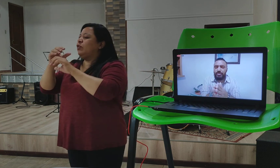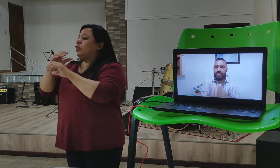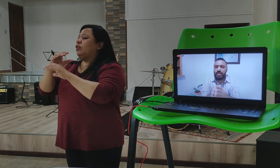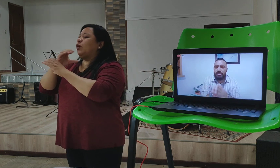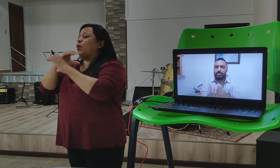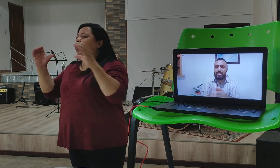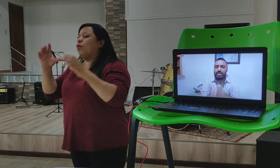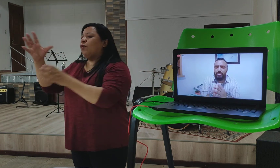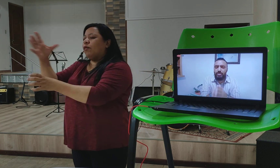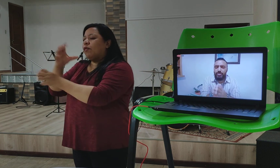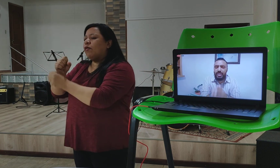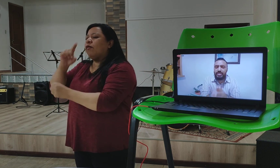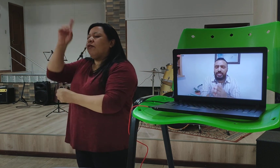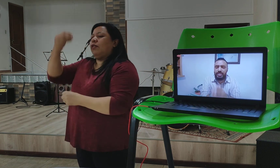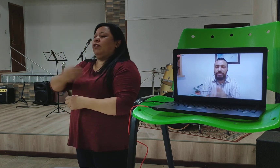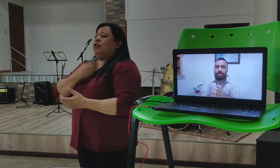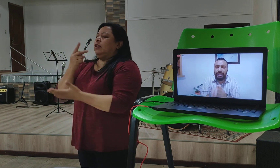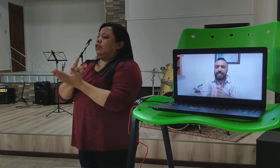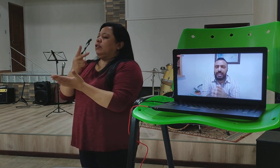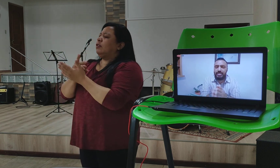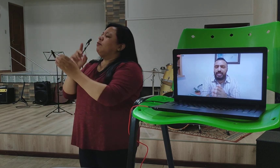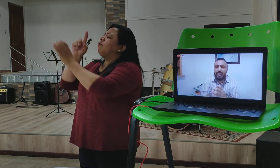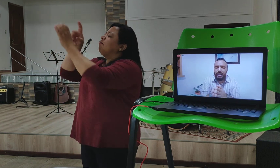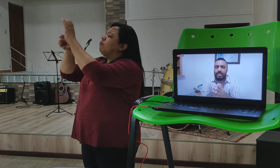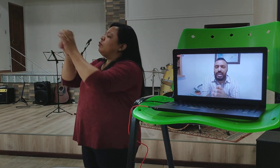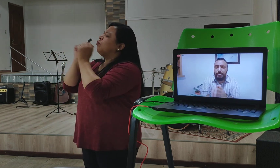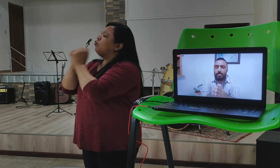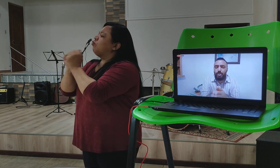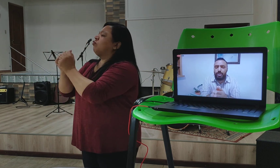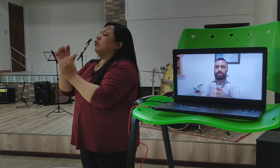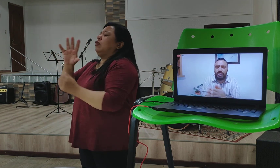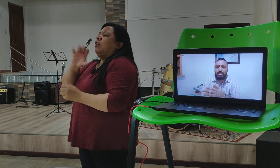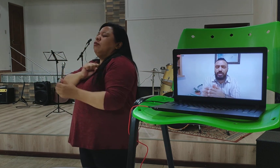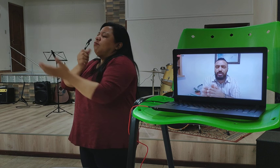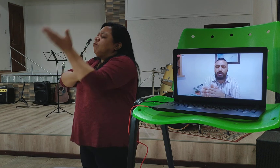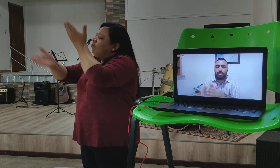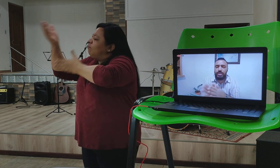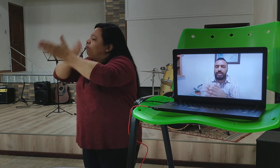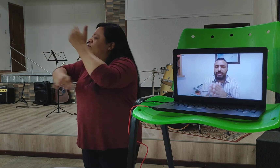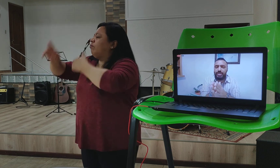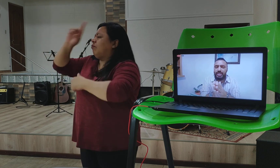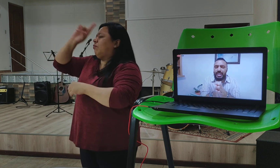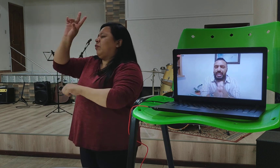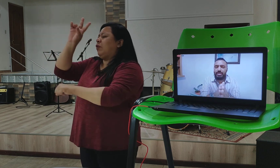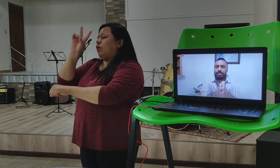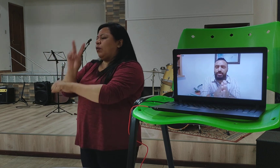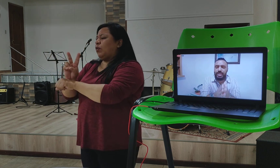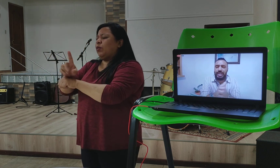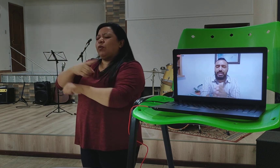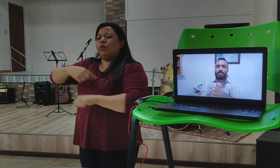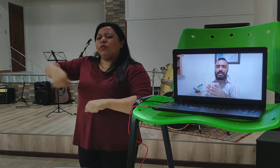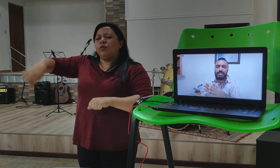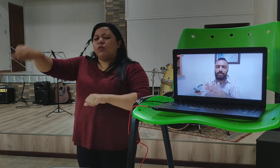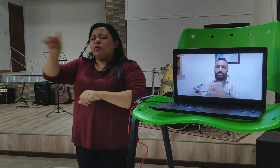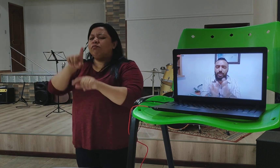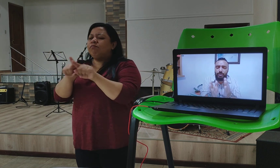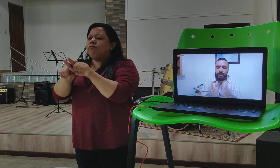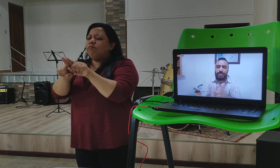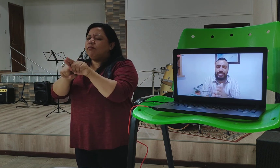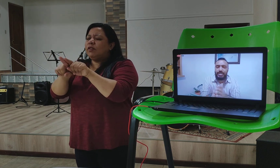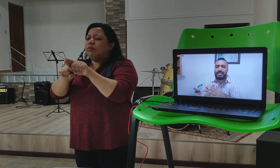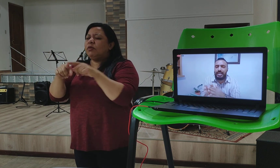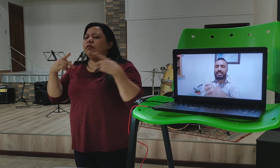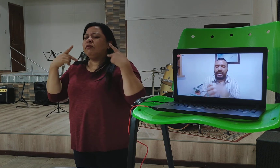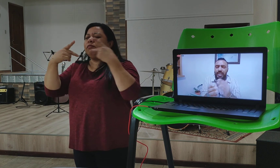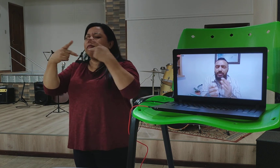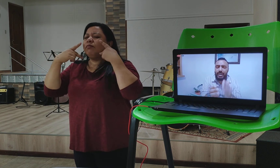Deus, viver uma vida de confiança, de dependência, de amor ao Senhor, ó Deus. Cuida da vida de cada irmão, de cada irmã que ouviu